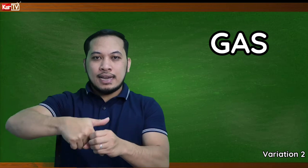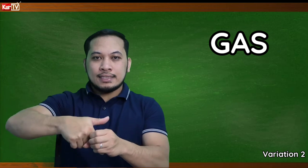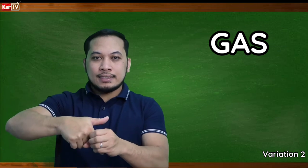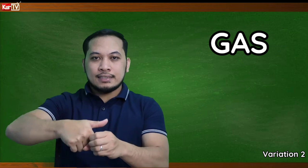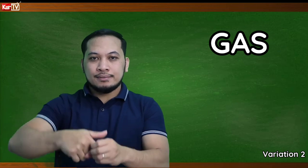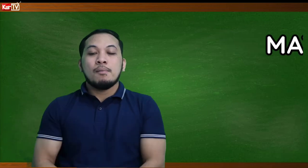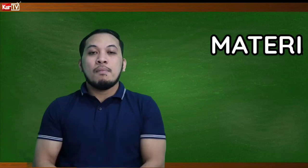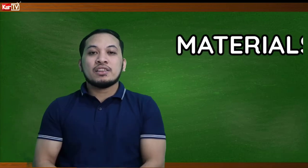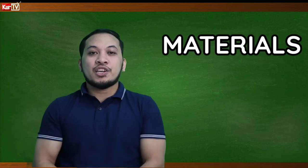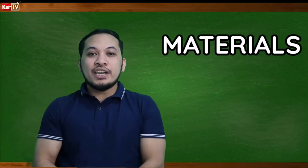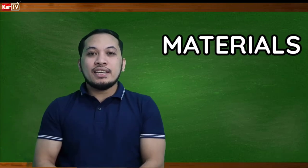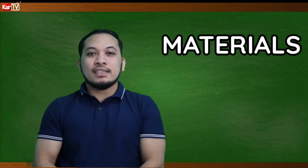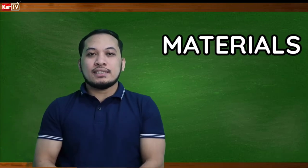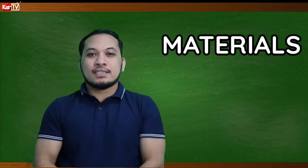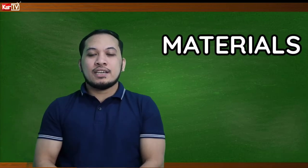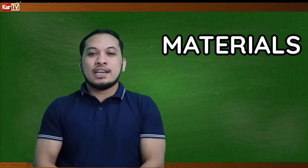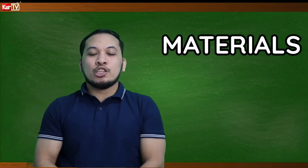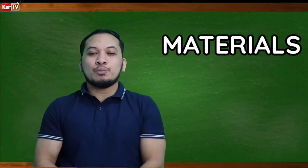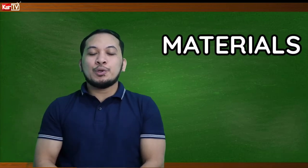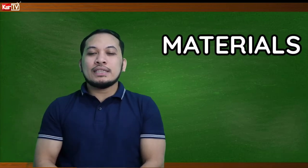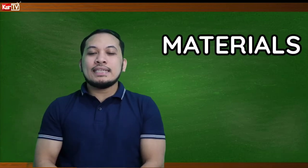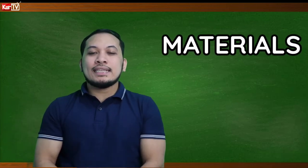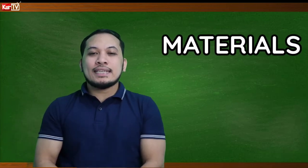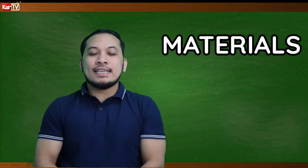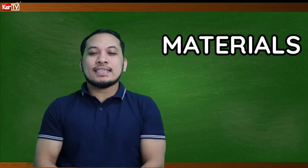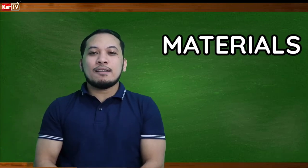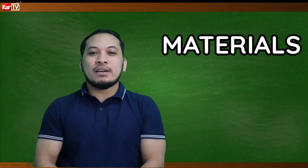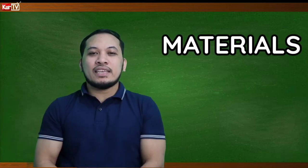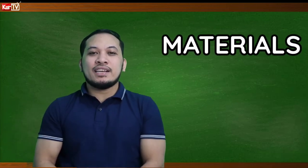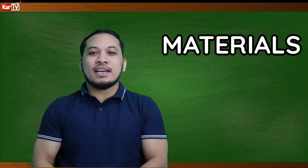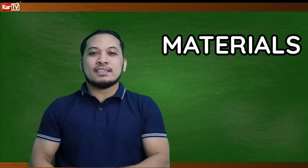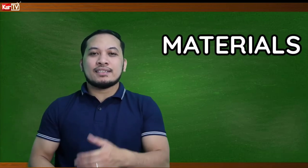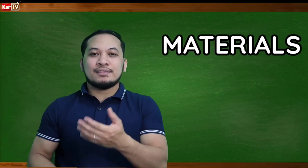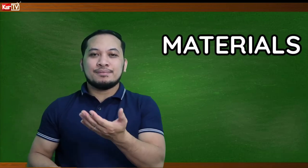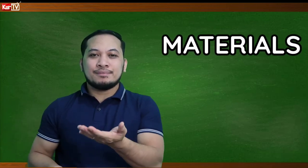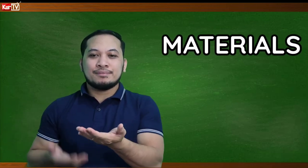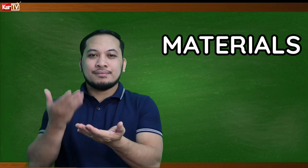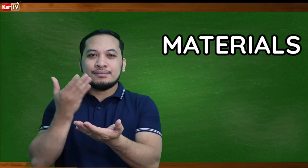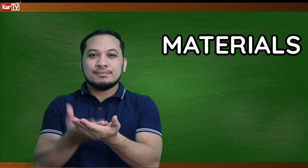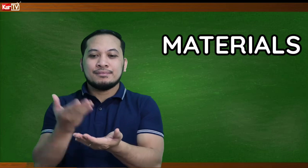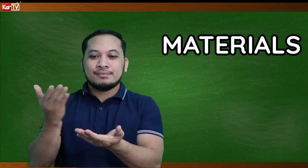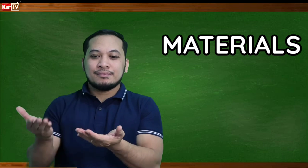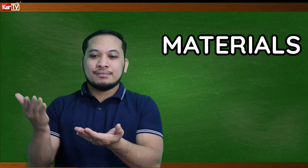Gas. Materials. Ganito po natin isisenyas ang materials.